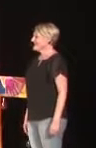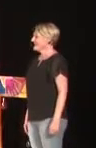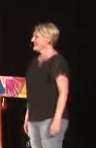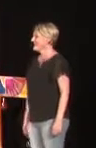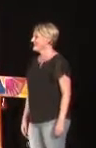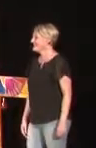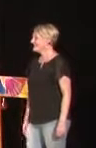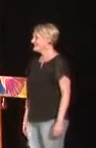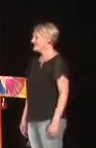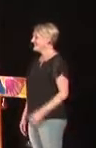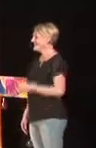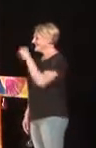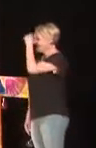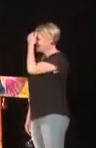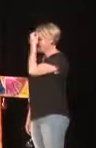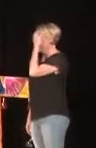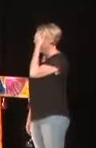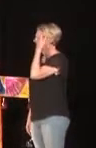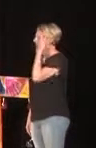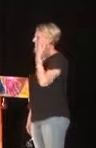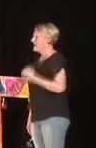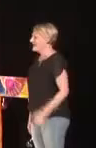Alors, je vais vous demander d'applaudir très fort les enfants.